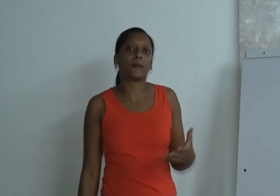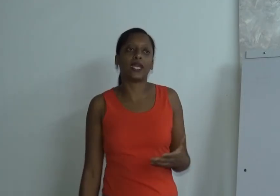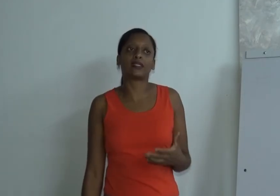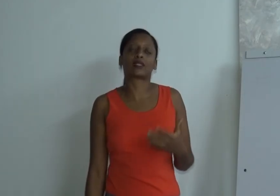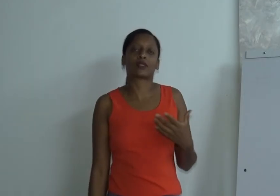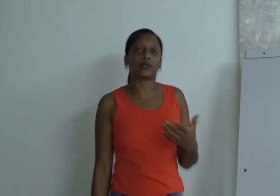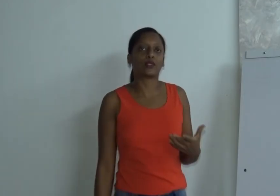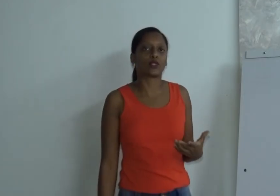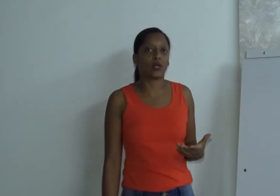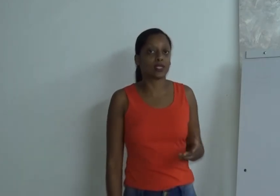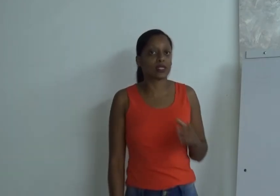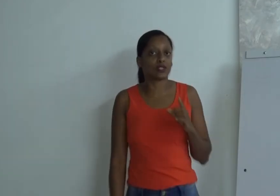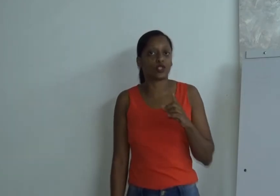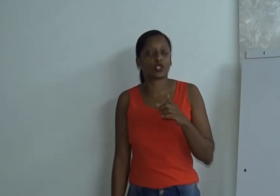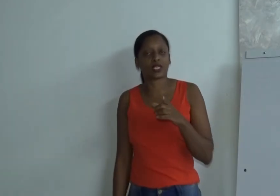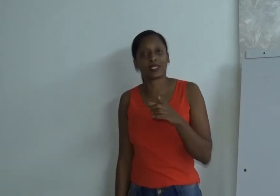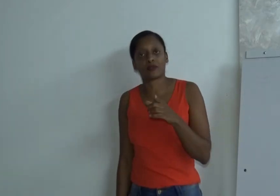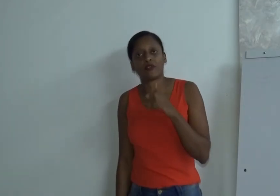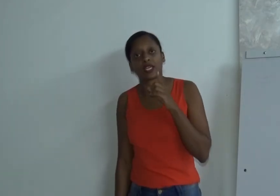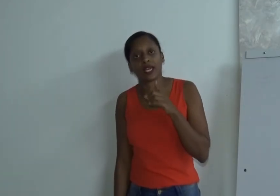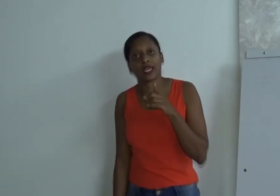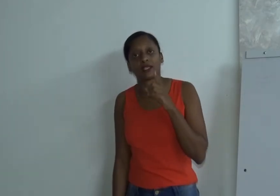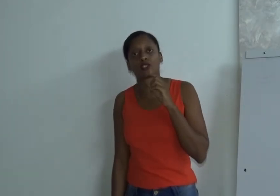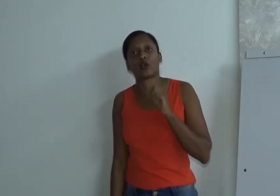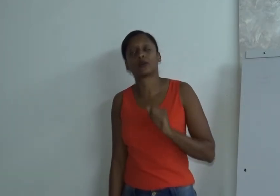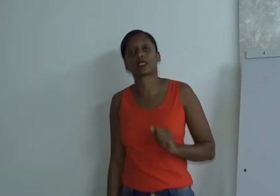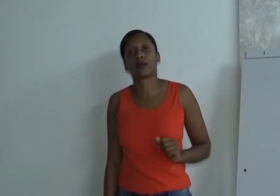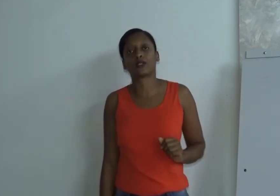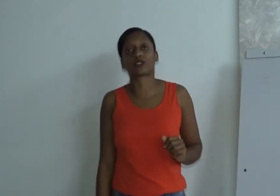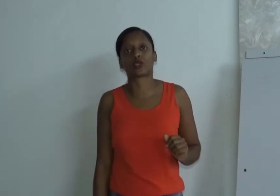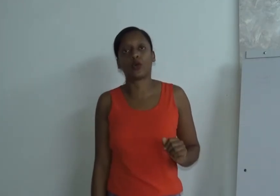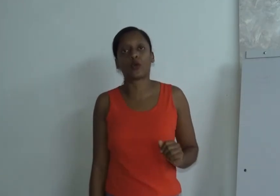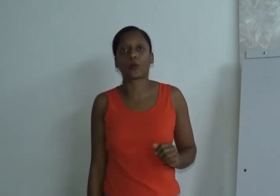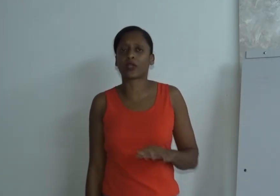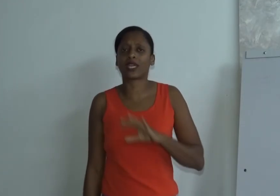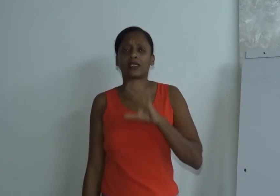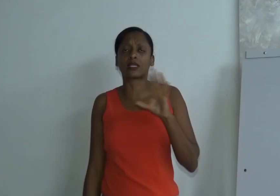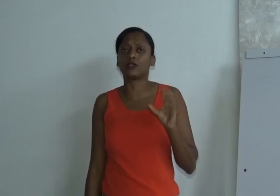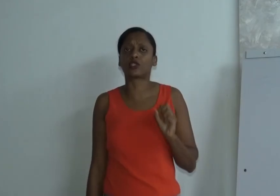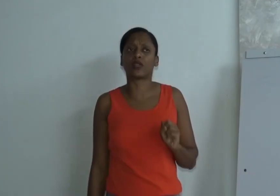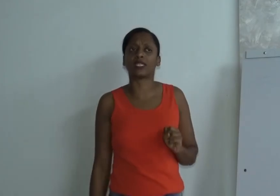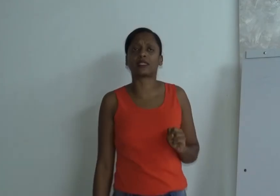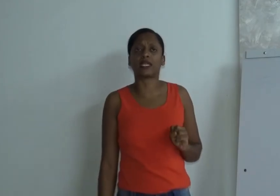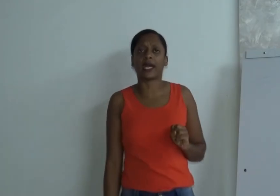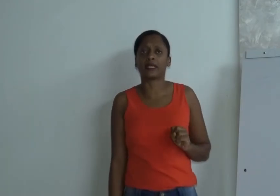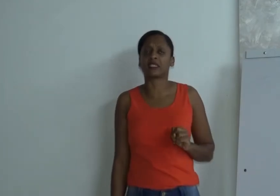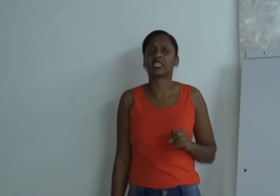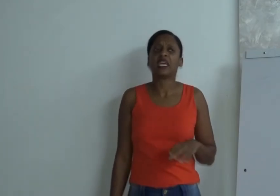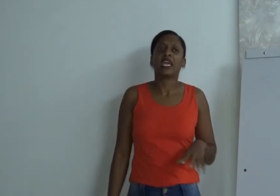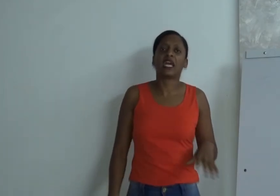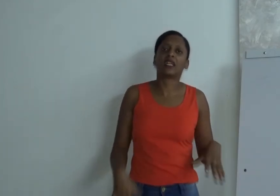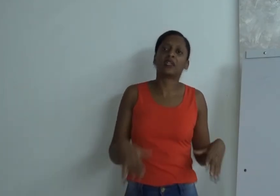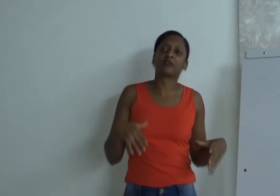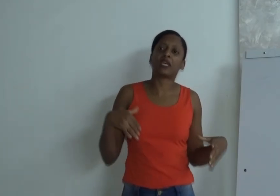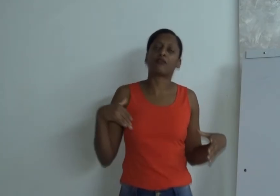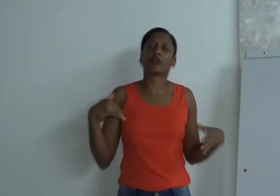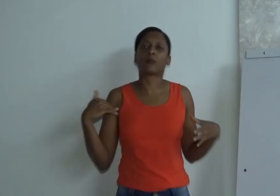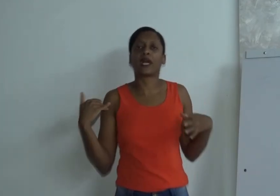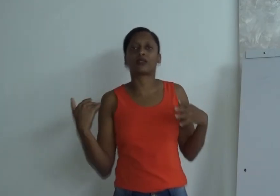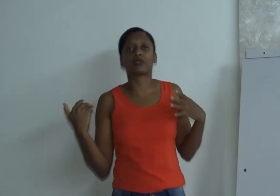também são células ósseas, que a gente classifica elas como células tronco, porque elas são indiferenciadas. Ela não tem formato nem